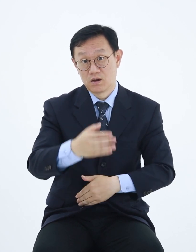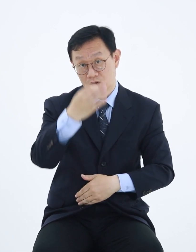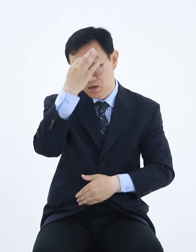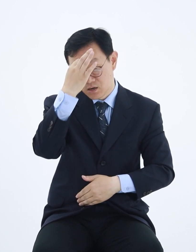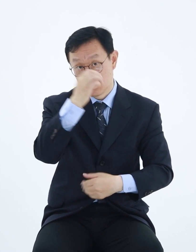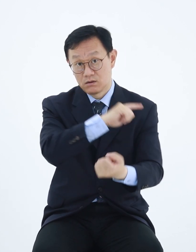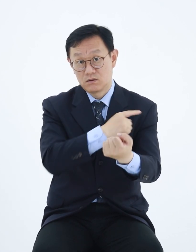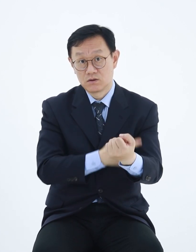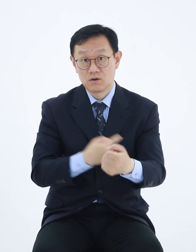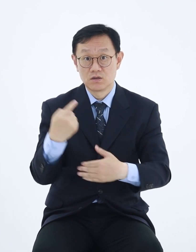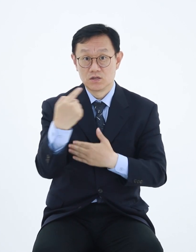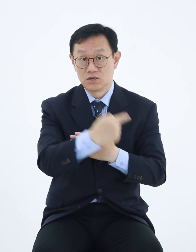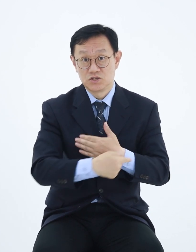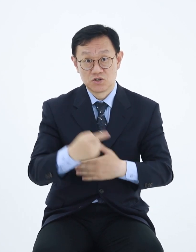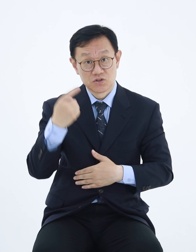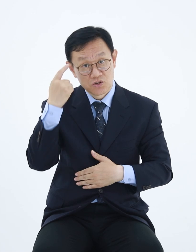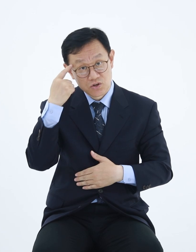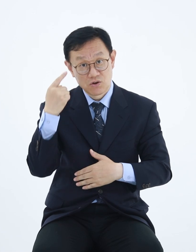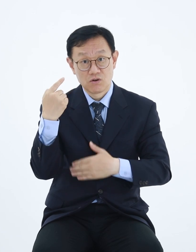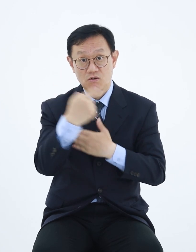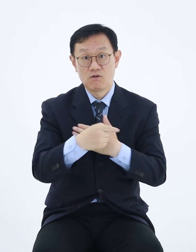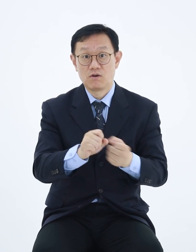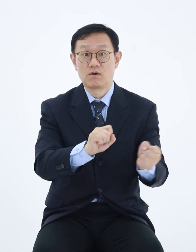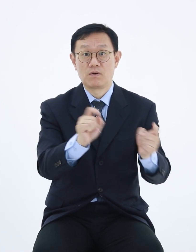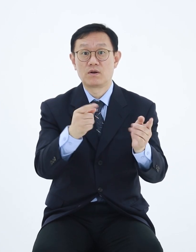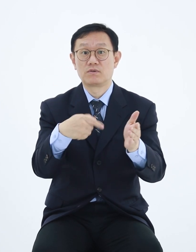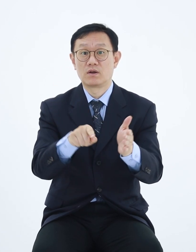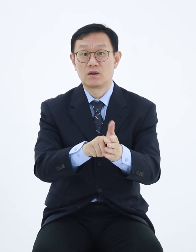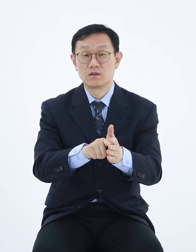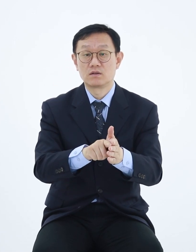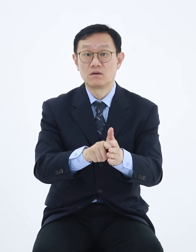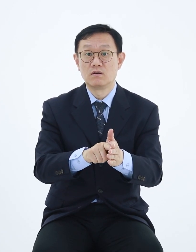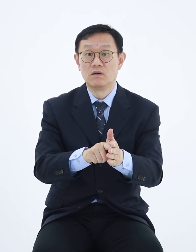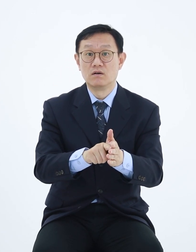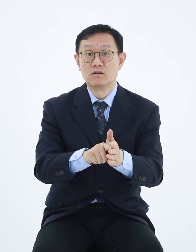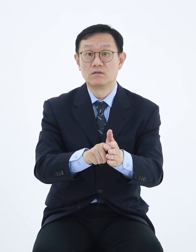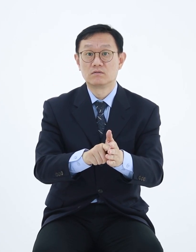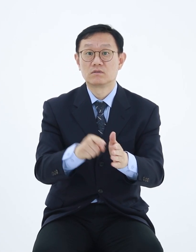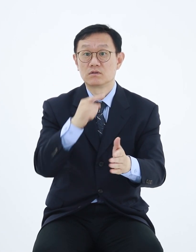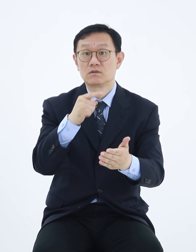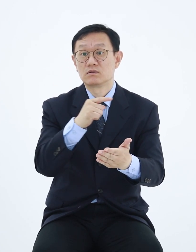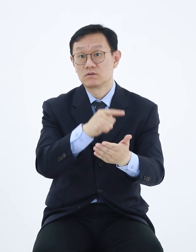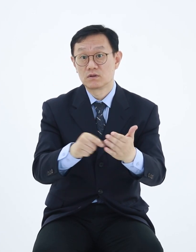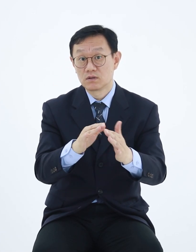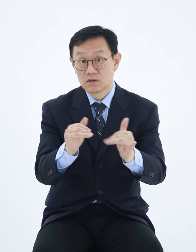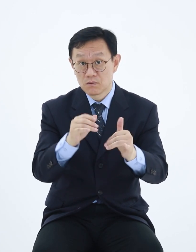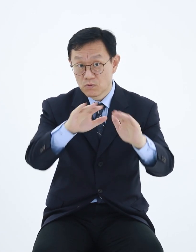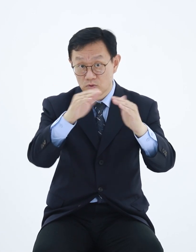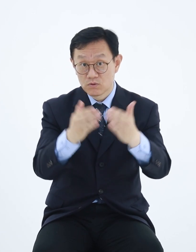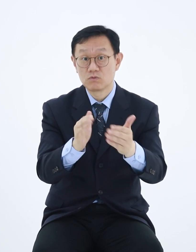신체적, 정신적 건강을 회복하도록 기능적으로 손상된 사람을 모든 방법을 동원하여 돕는 것을